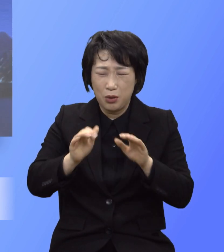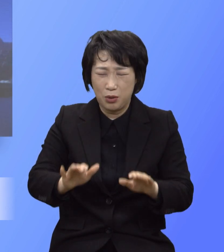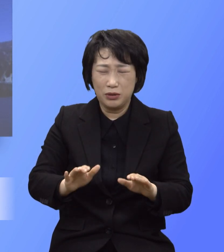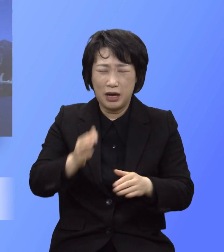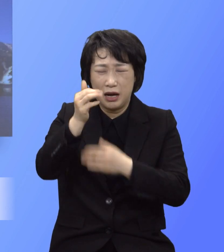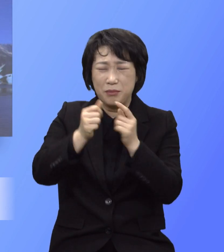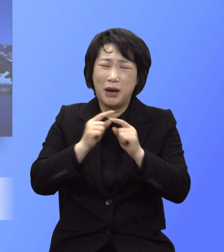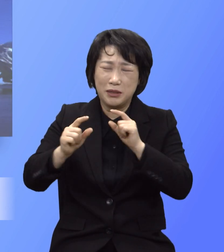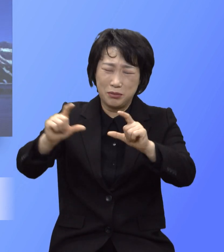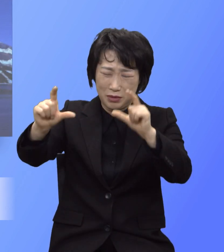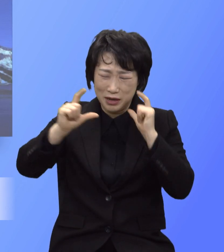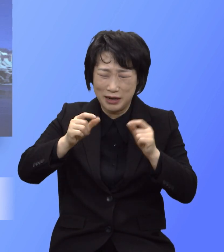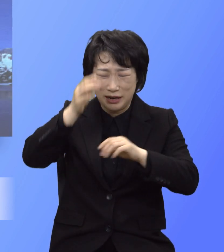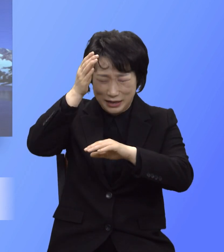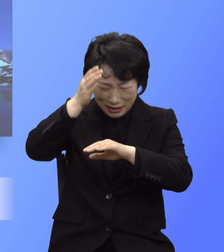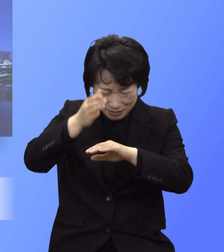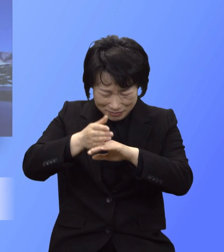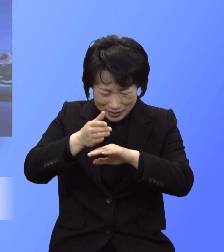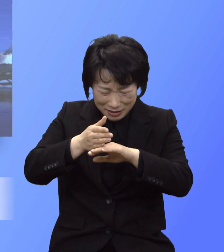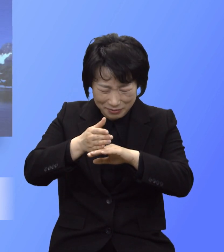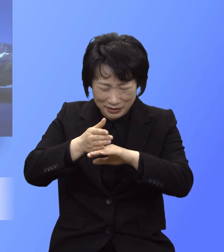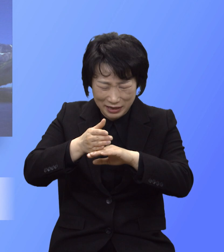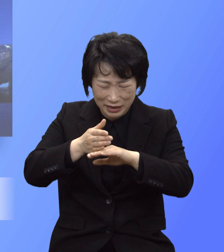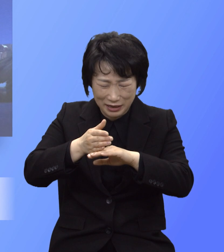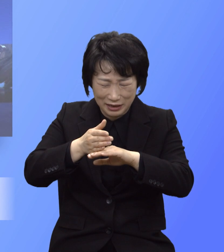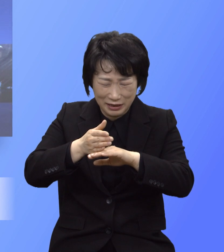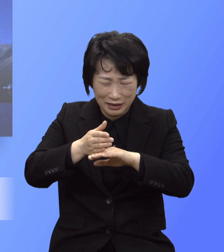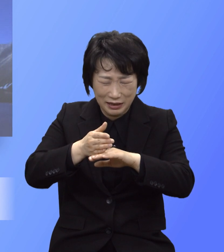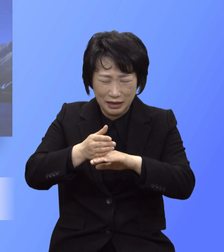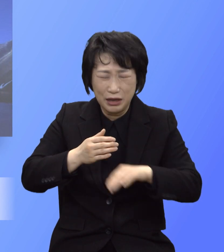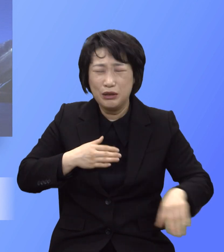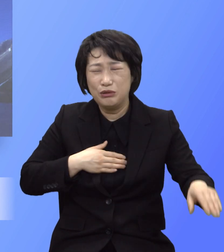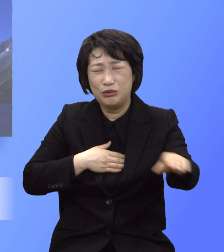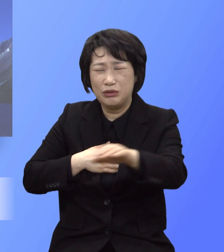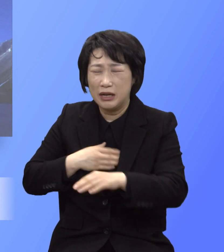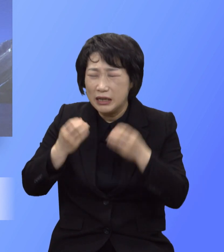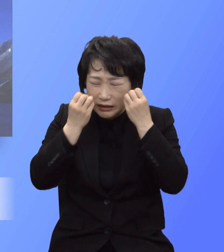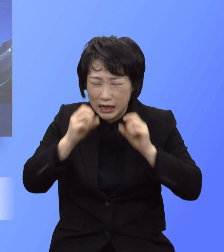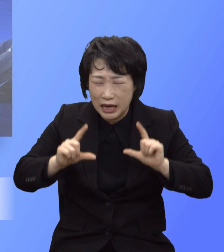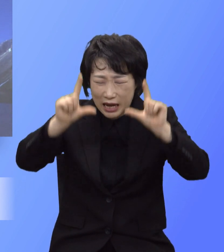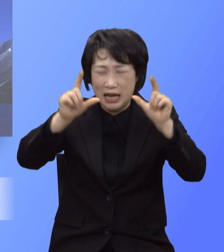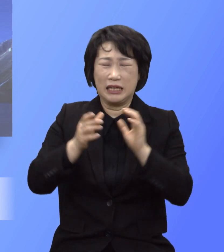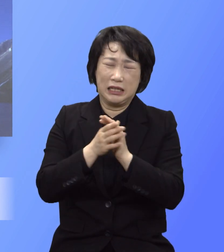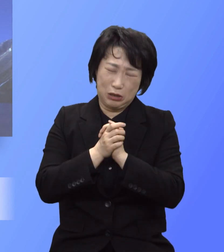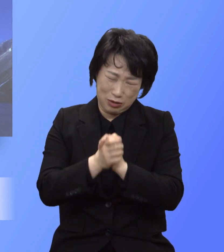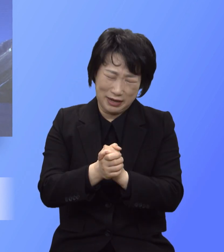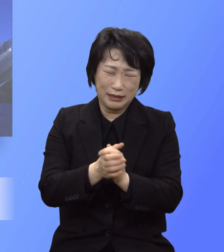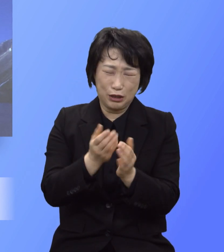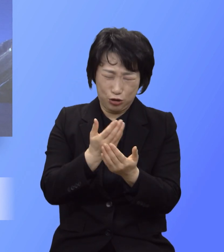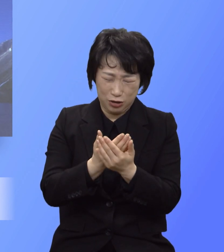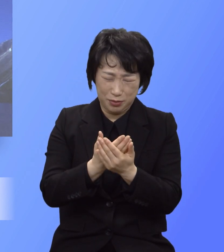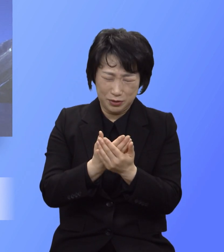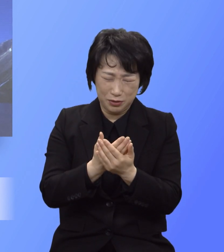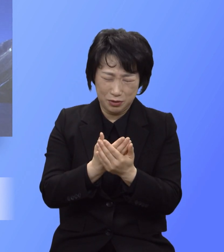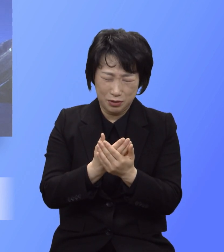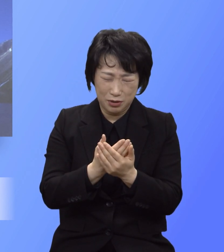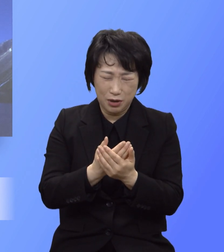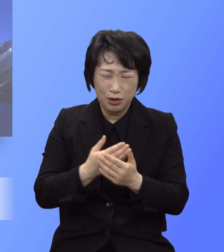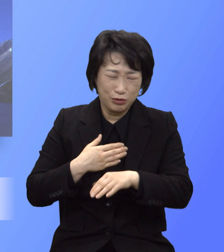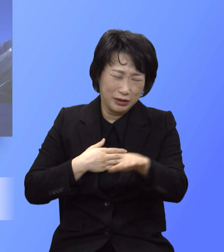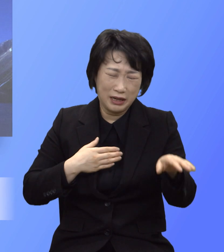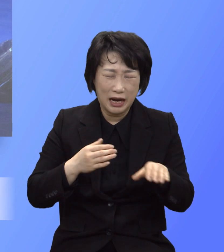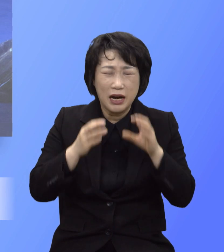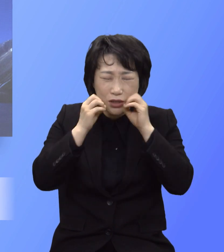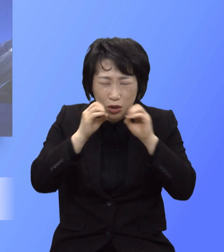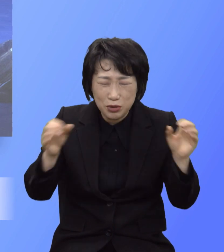오늘 말씀 주셔서 감사합니다. 저들이 새해에는 기도하게 하옵시고